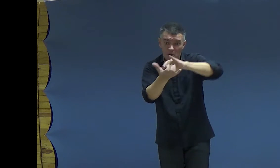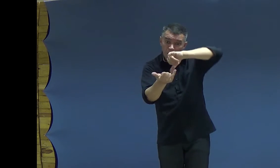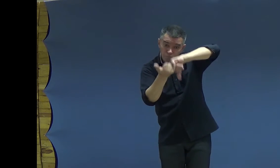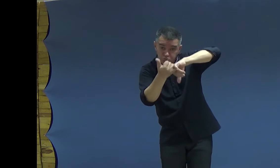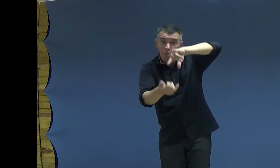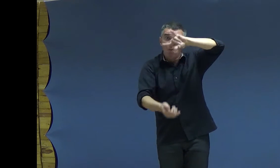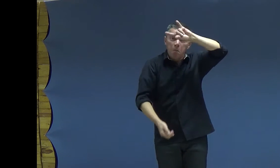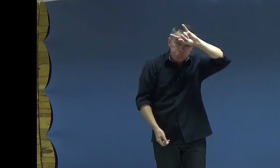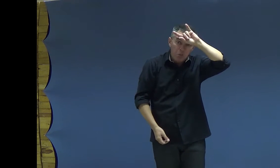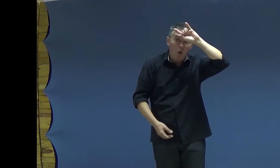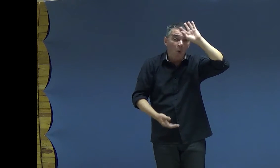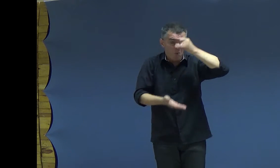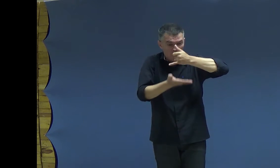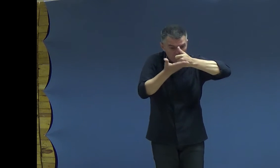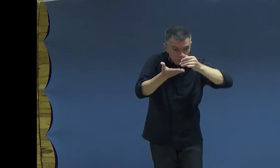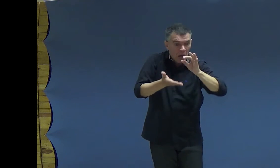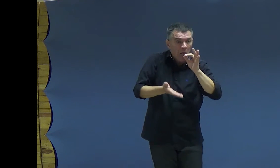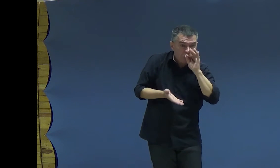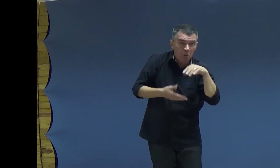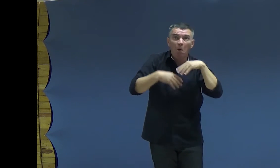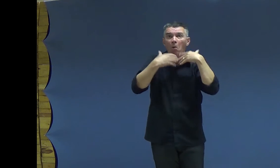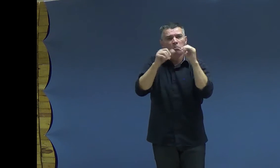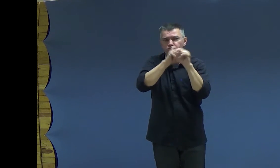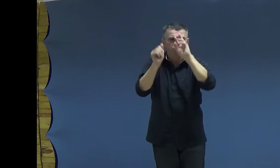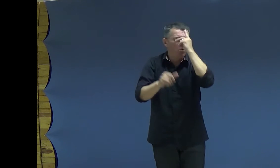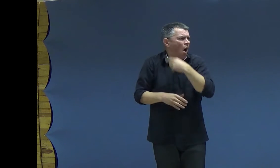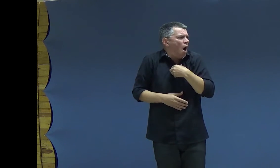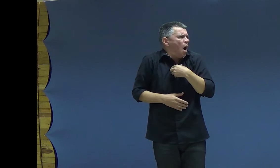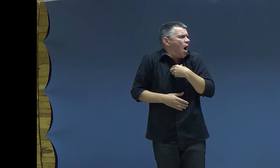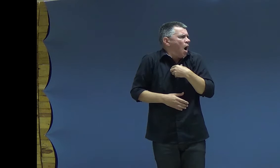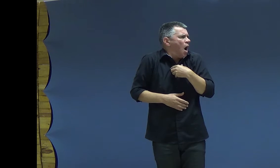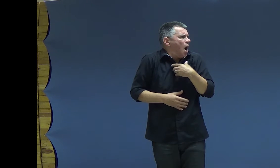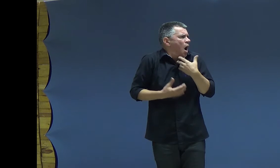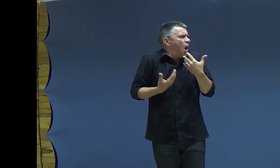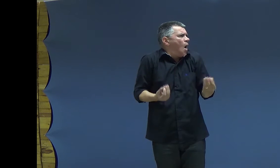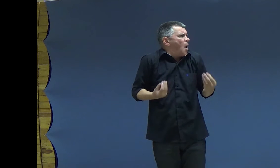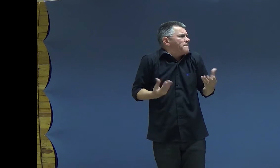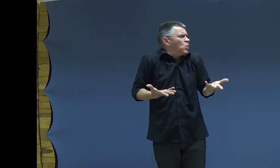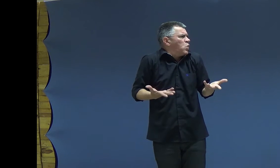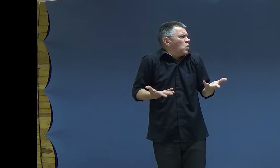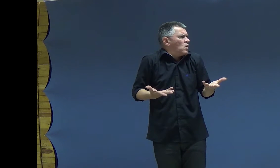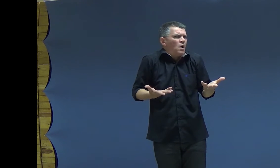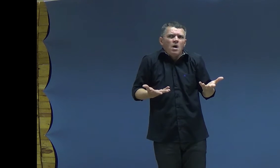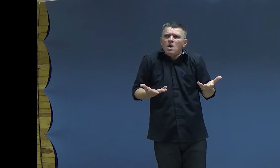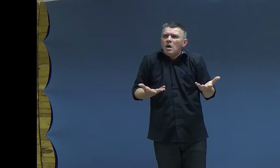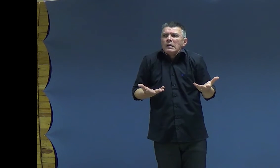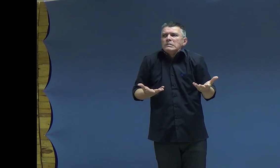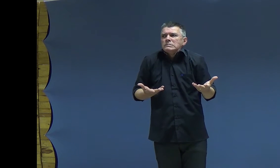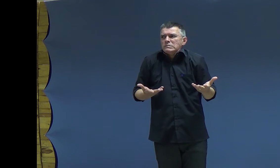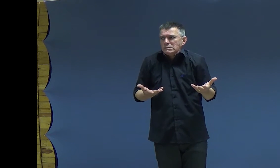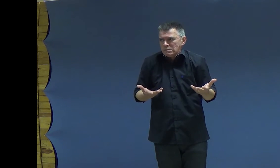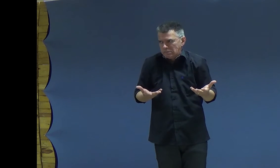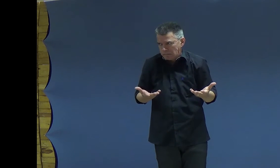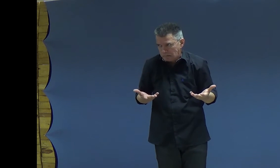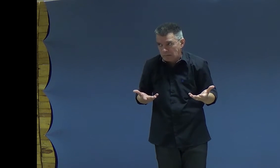acontece. Às vezes está casado, acontece alguma coisa, amante, e tanta coisa que vai acontecendo.